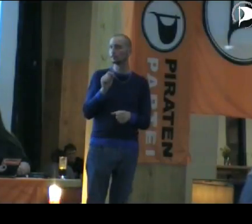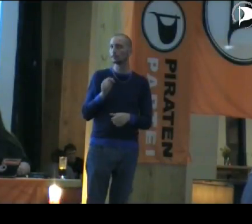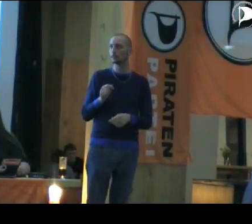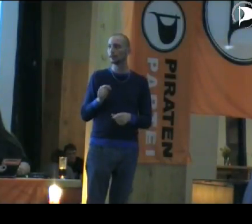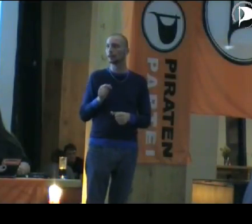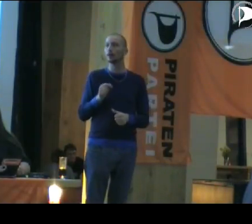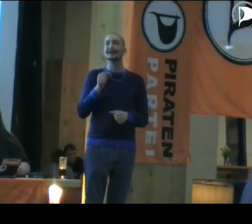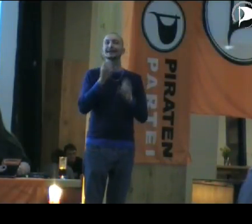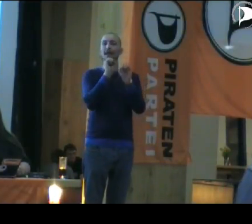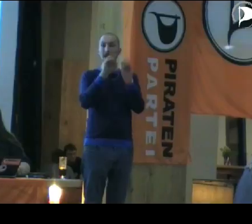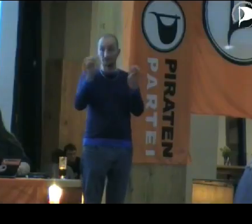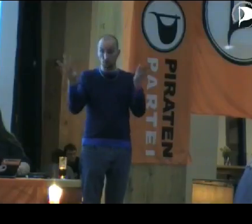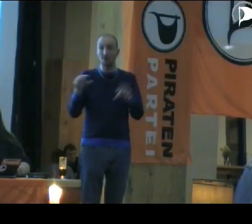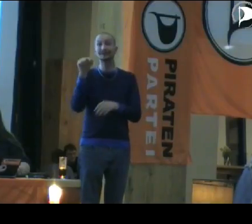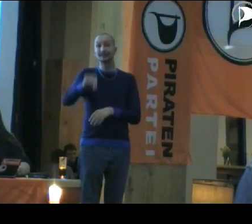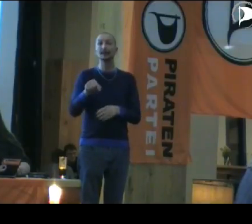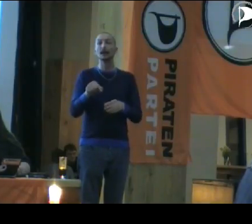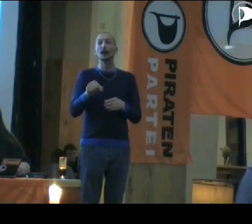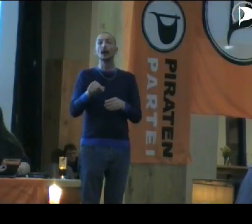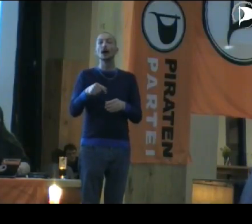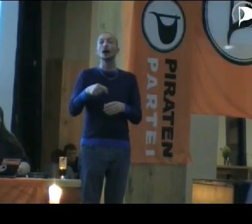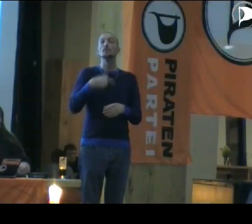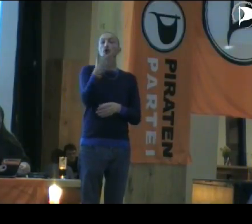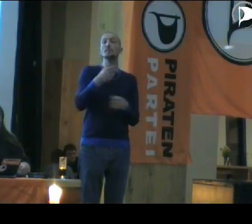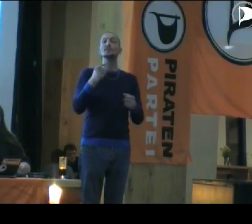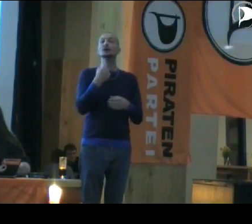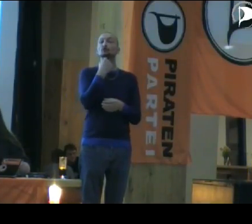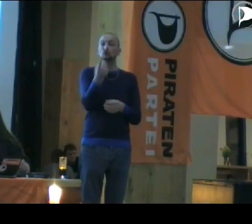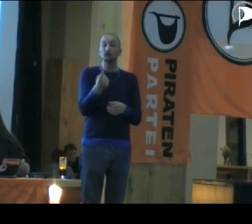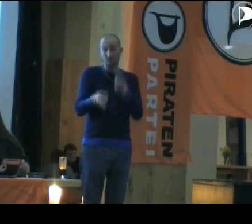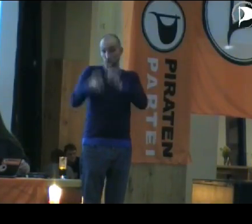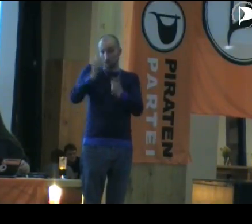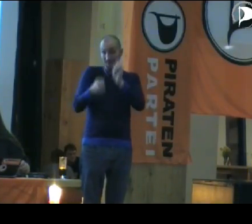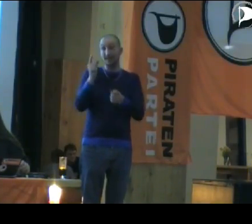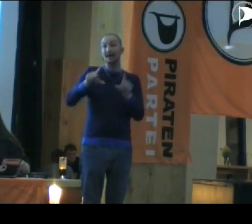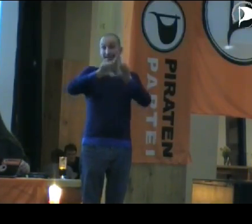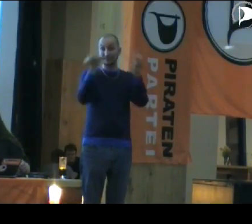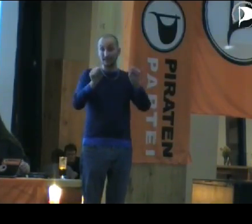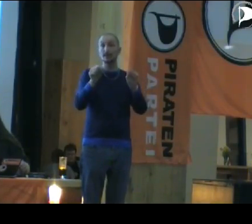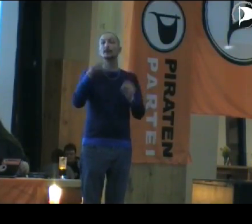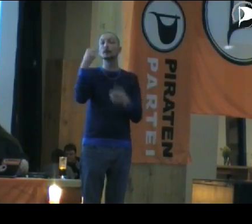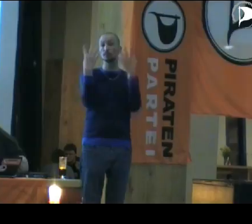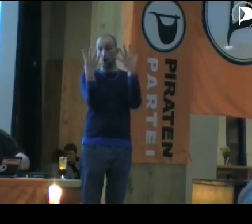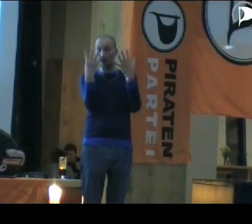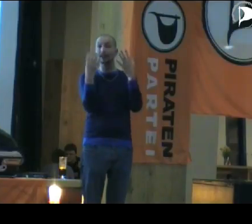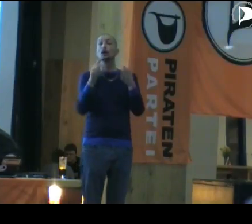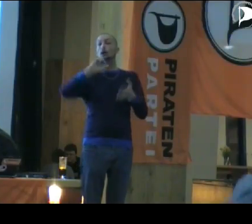zudem verwickelten 9 den damals erst ausführlich an premiere